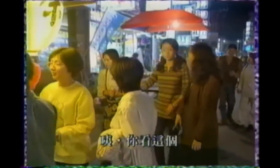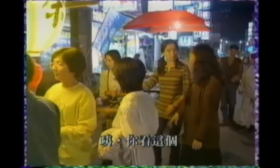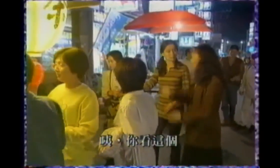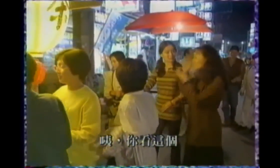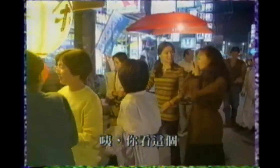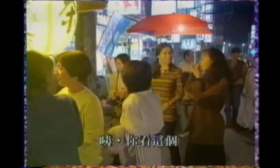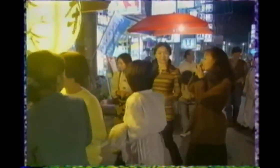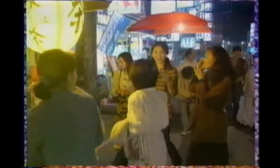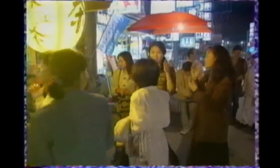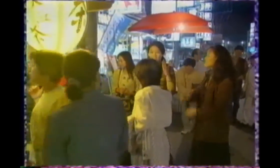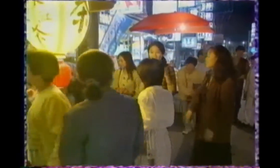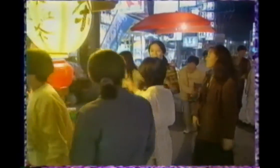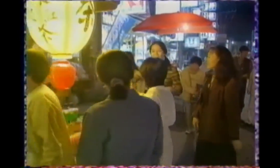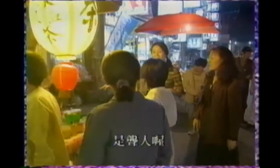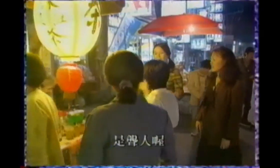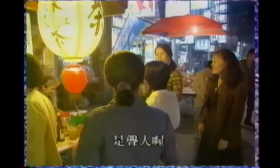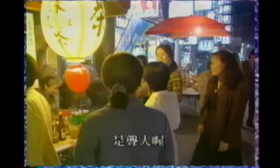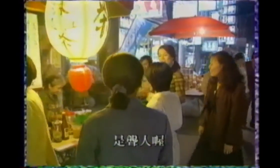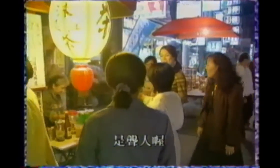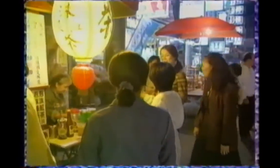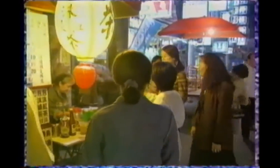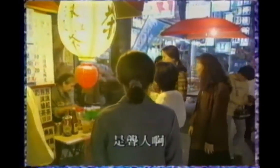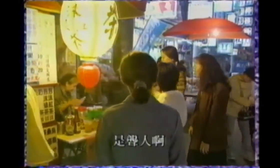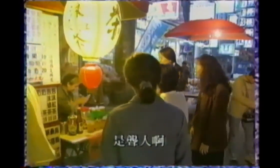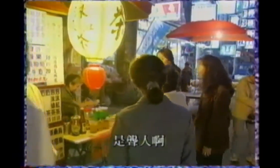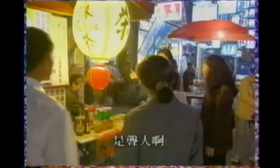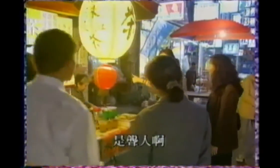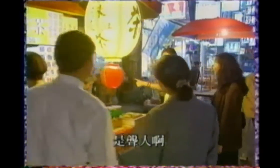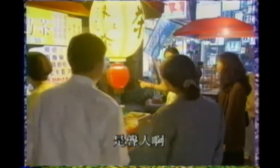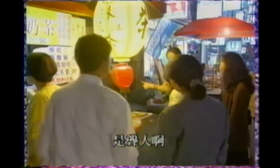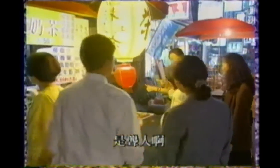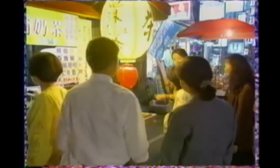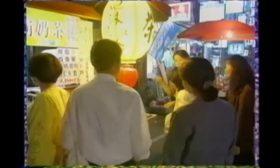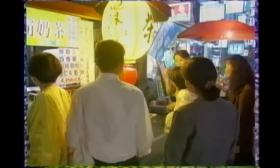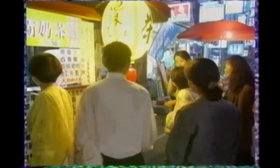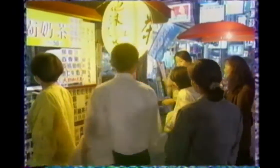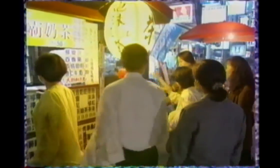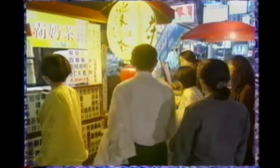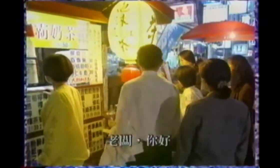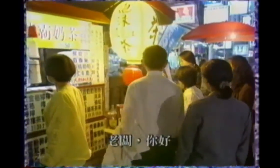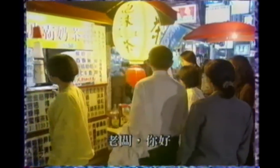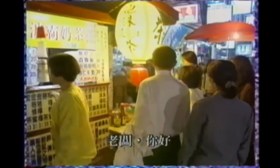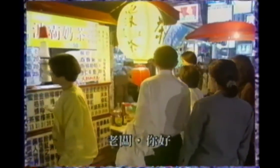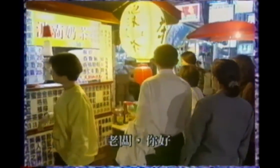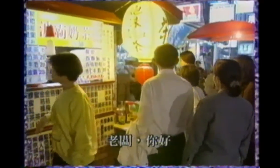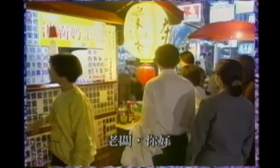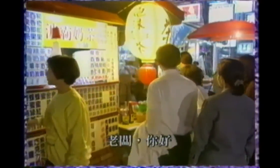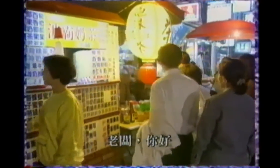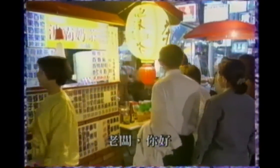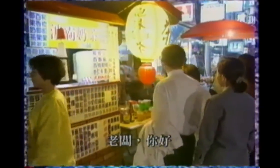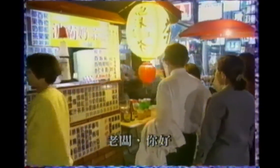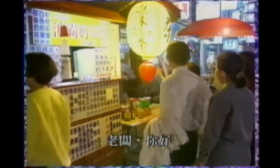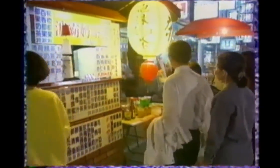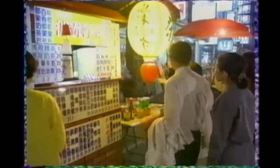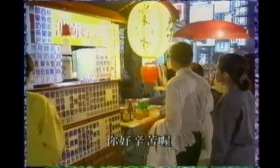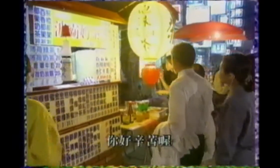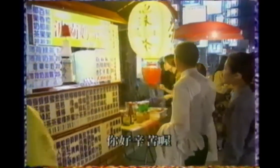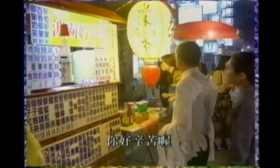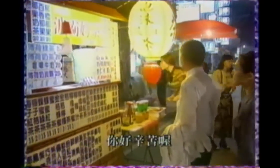这个， 是聋人哦。 啊，是聋人啊。哎，老板你好，你好辛苦哦。